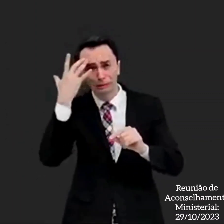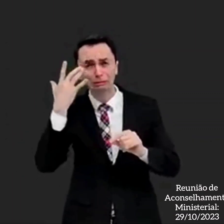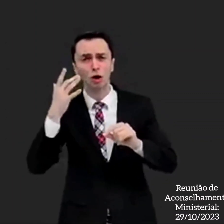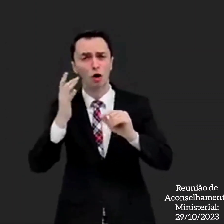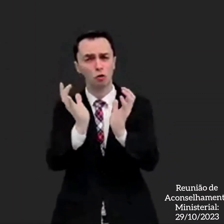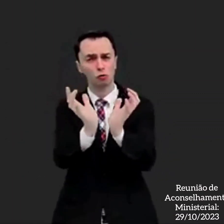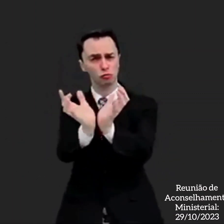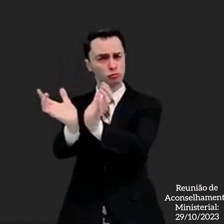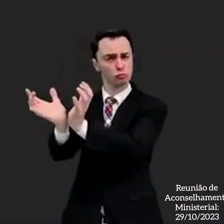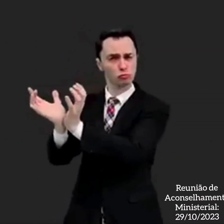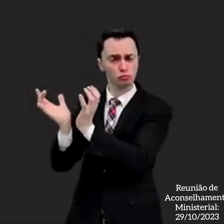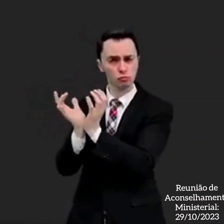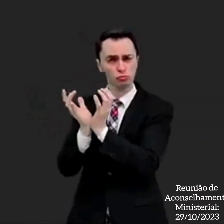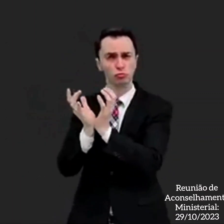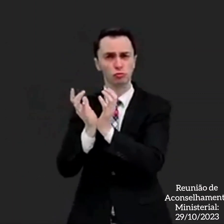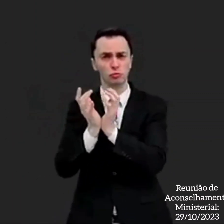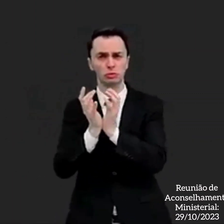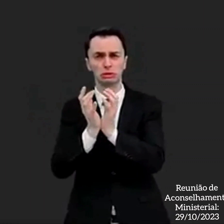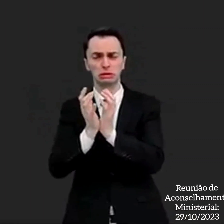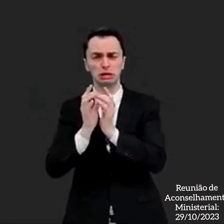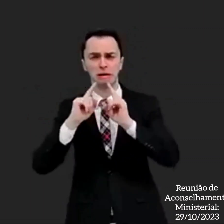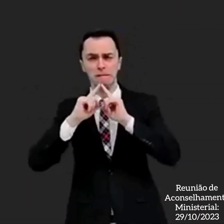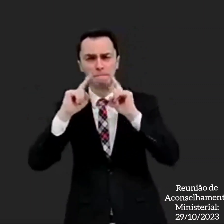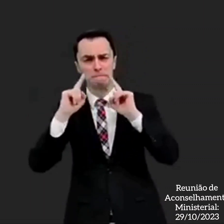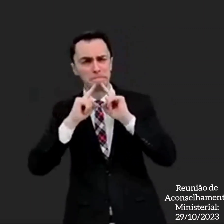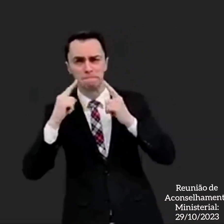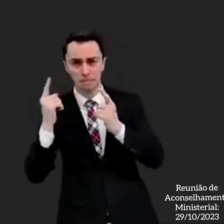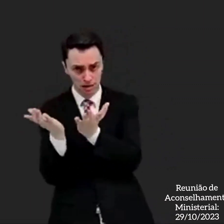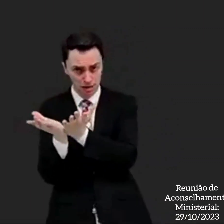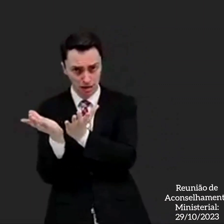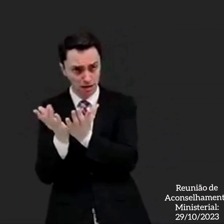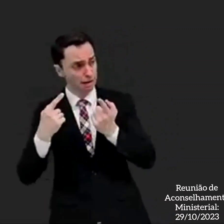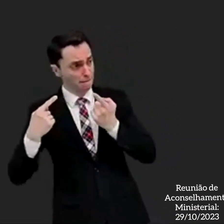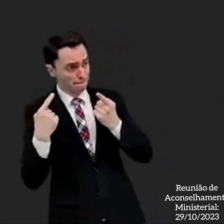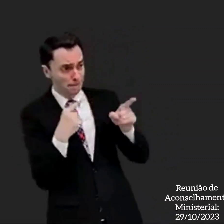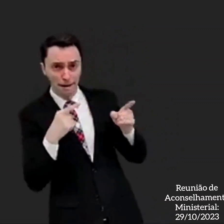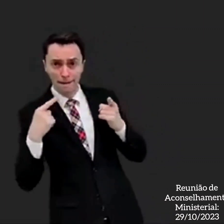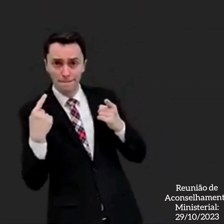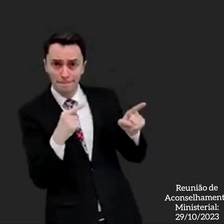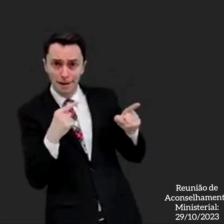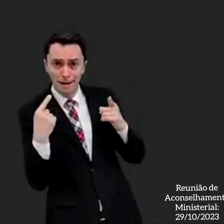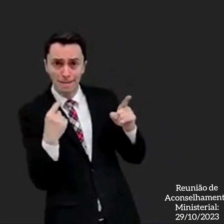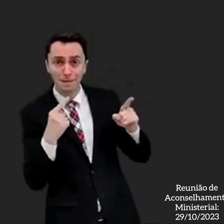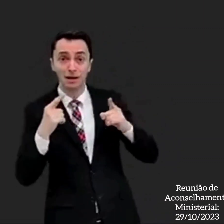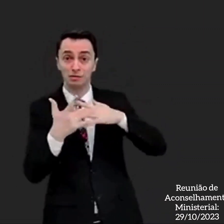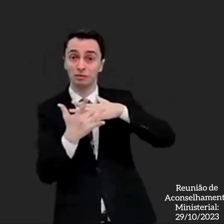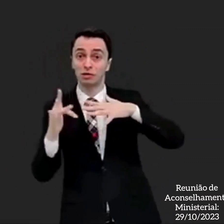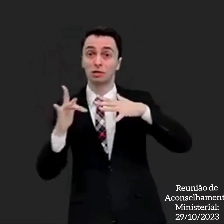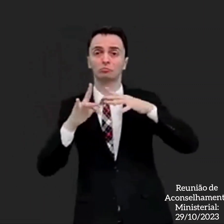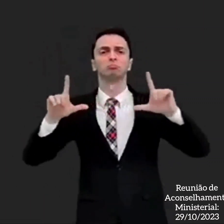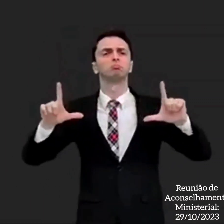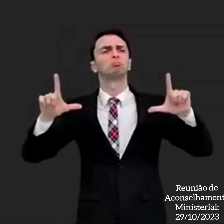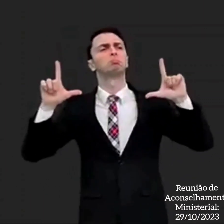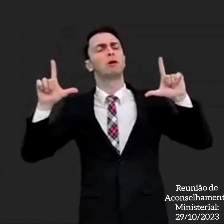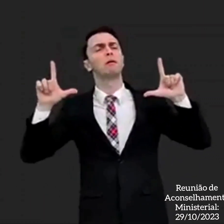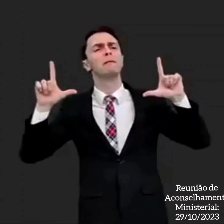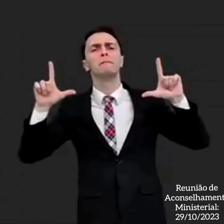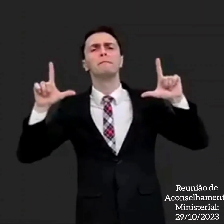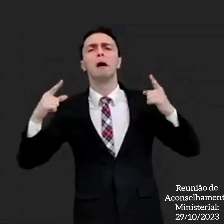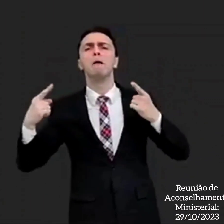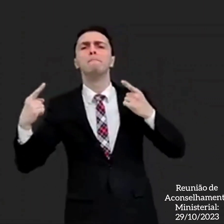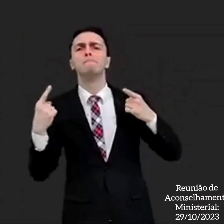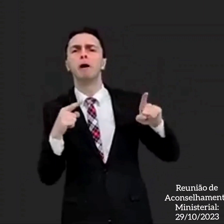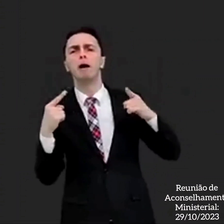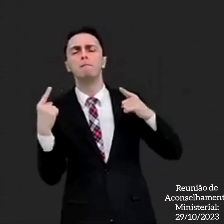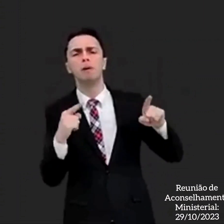alguns grupos de críticos cristãos, os quais se levantaram nas redes sociais contra a forma